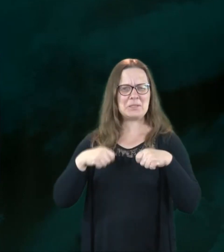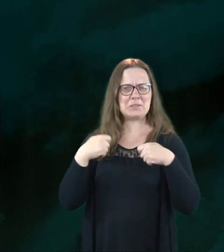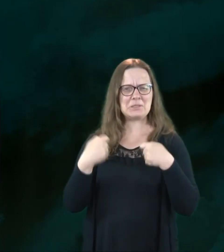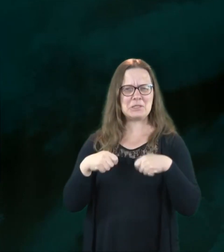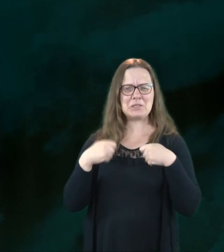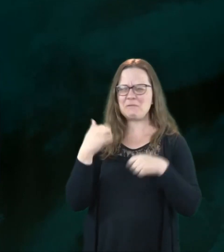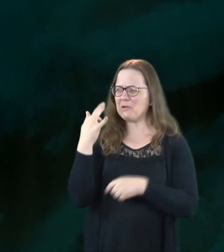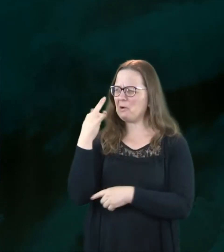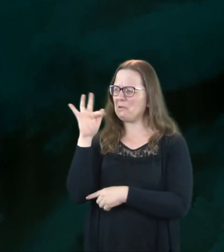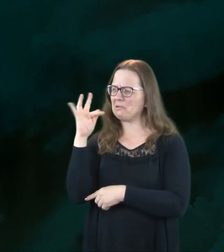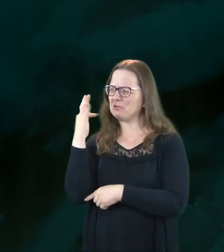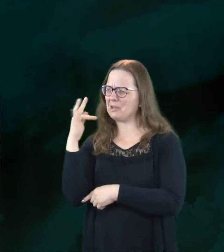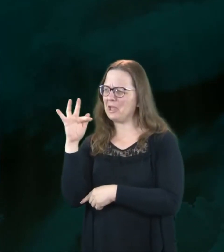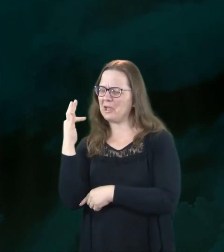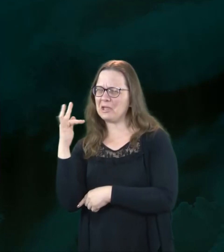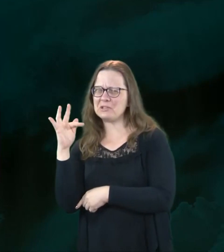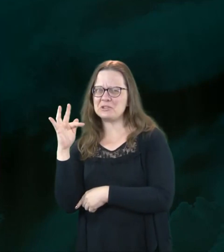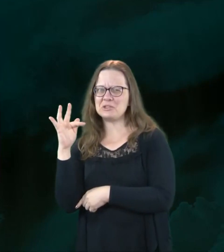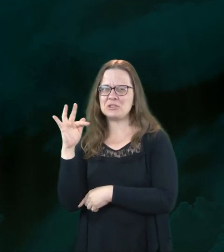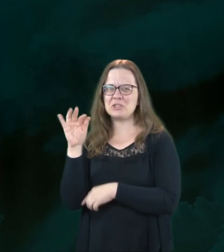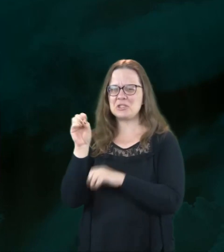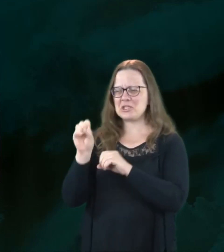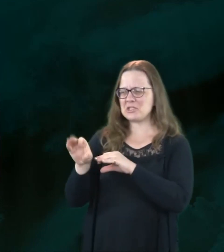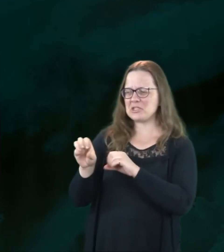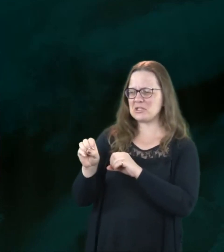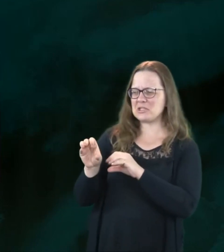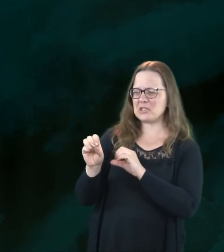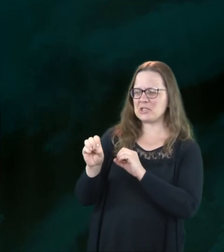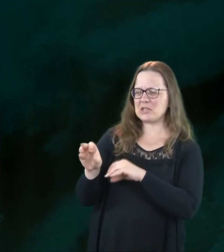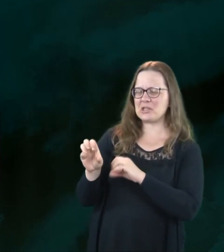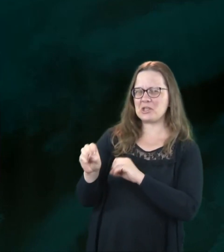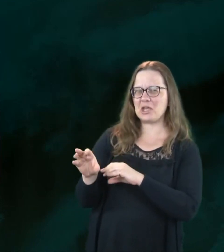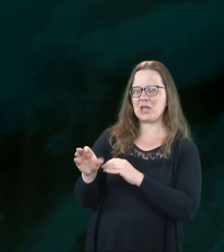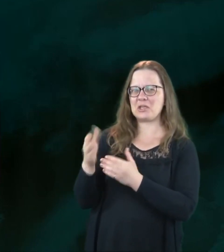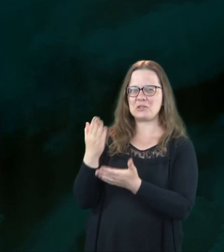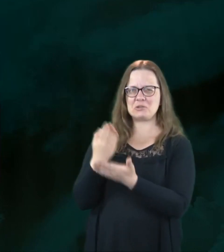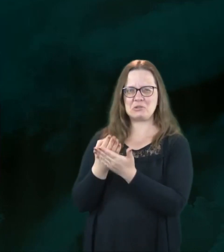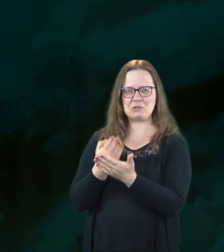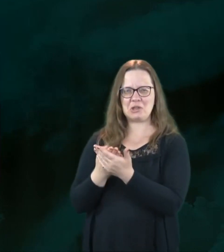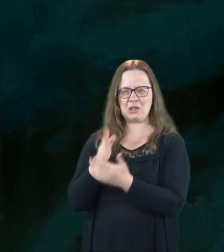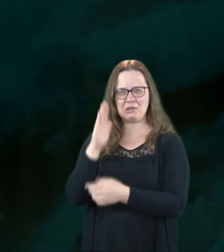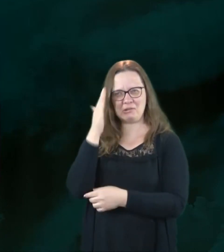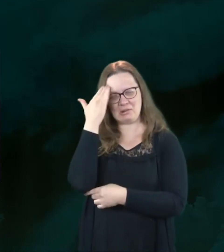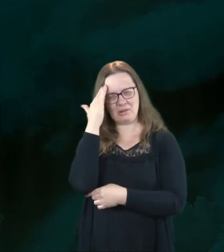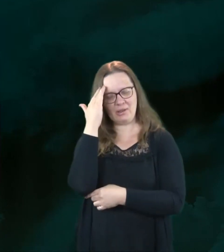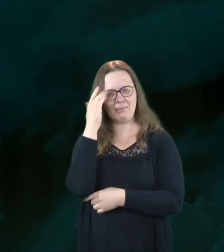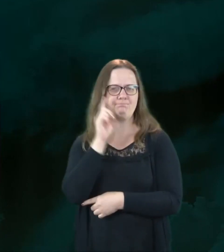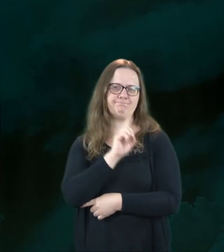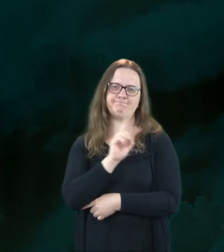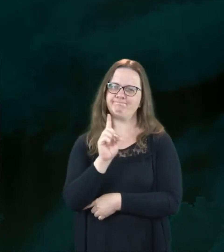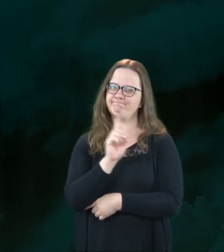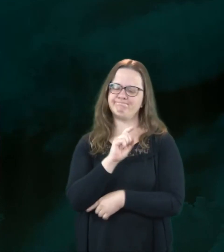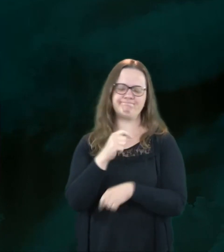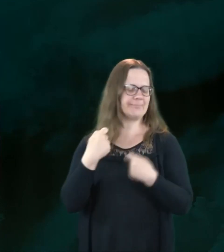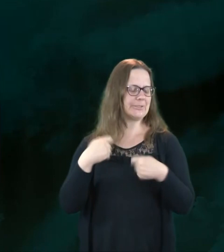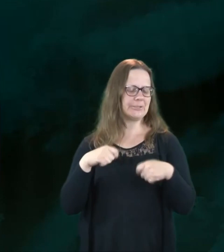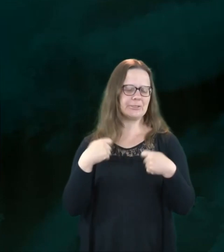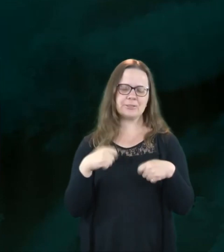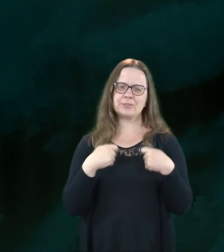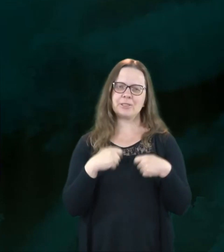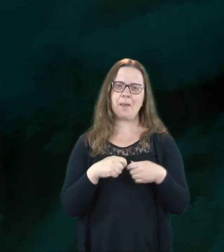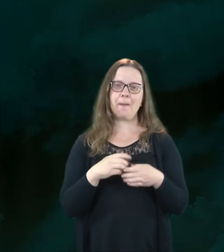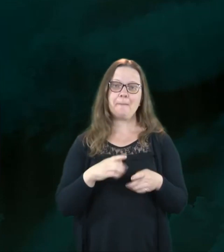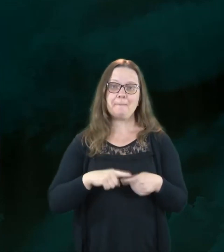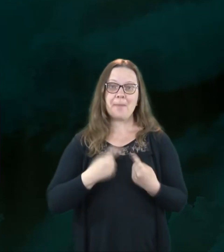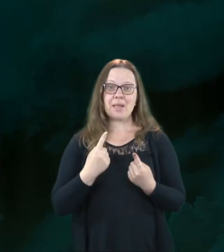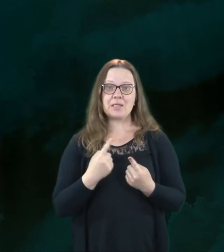de doutorados, né, para poder entender, mas Romanos 10, como diz, vamos lá, Romanos 10, eu estou correndo um pouco,